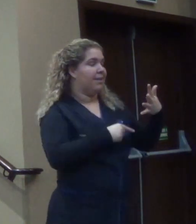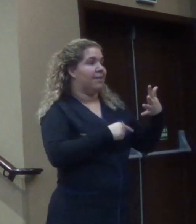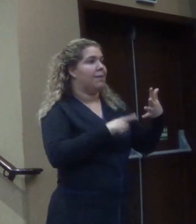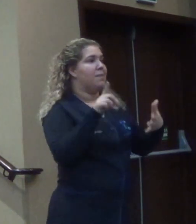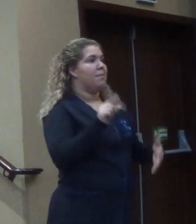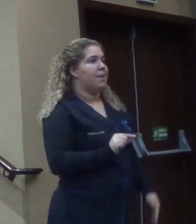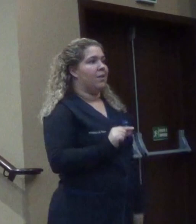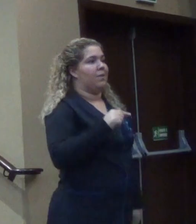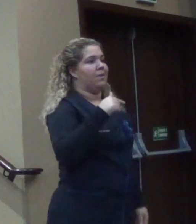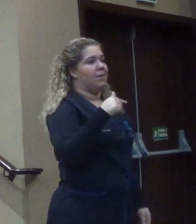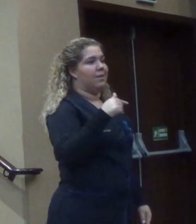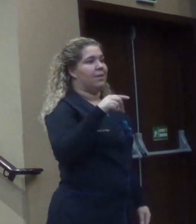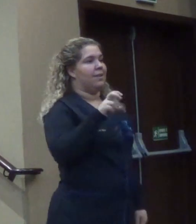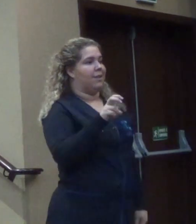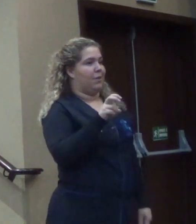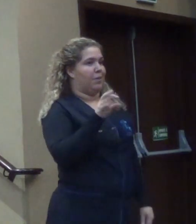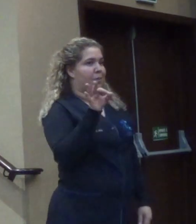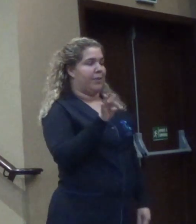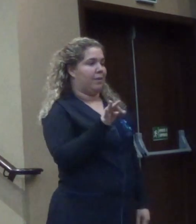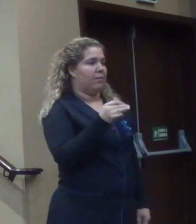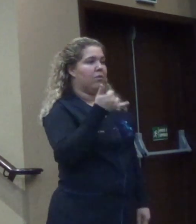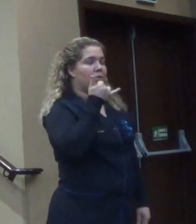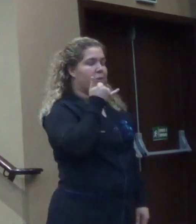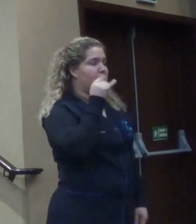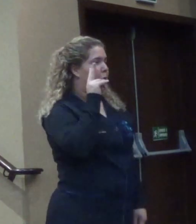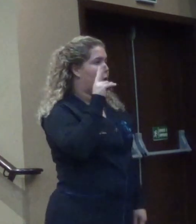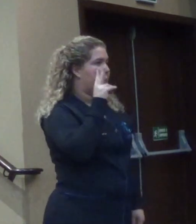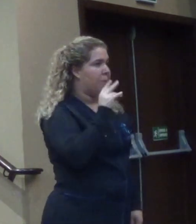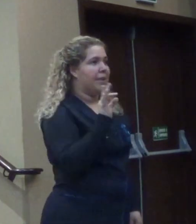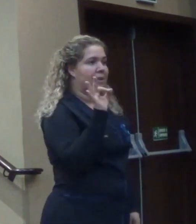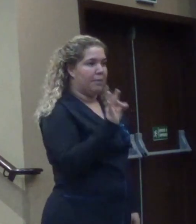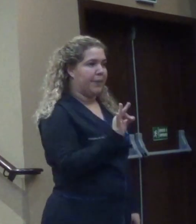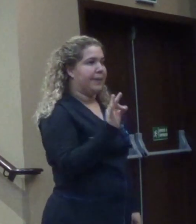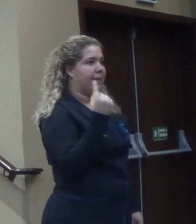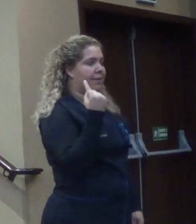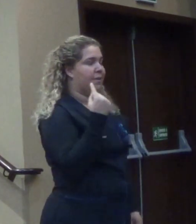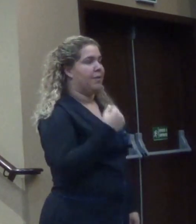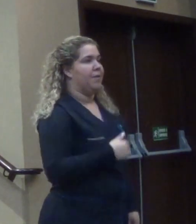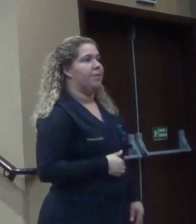questão de viver mais, mas viver com qualidade, viver com saúde.